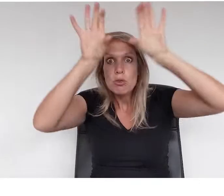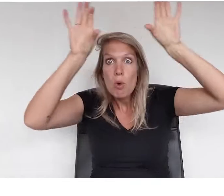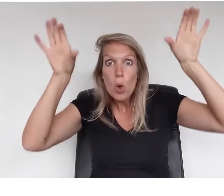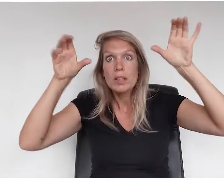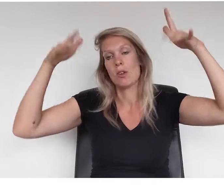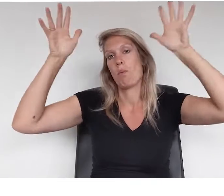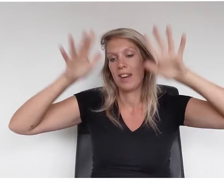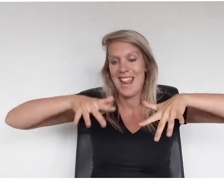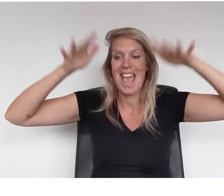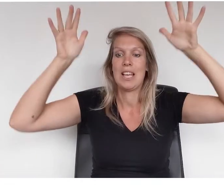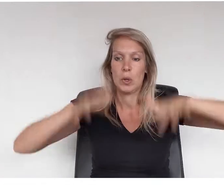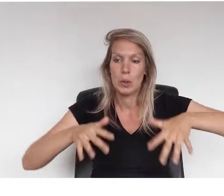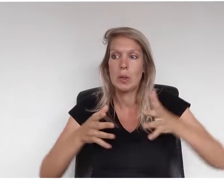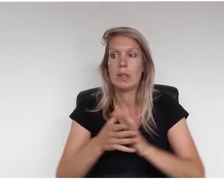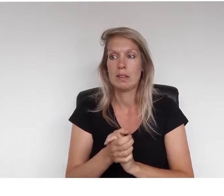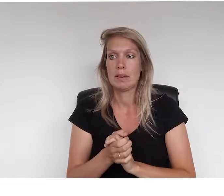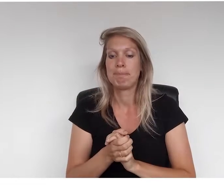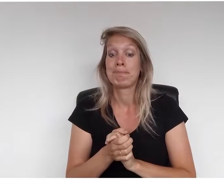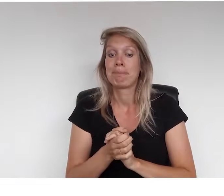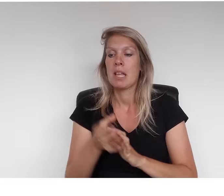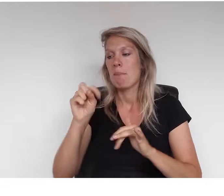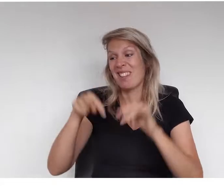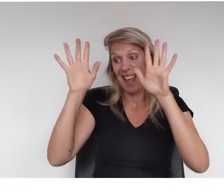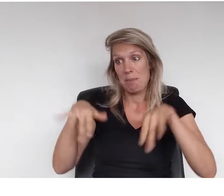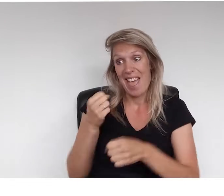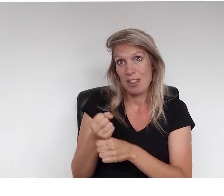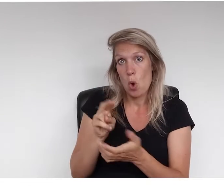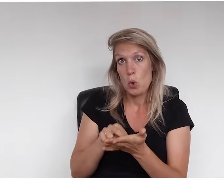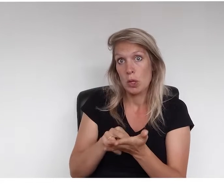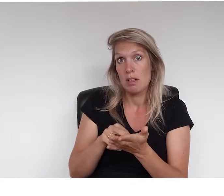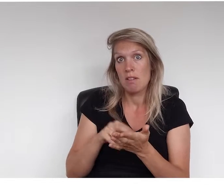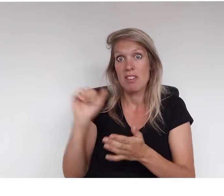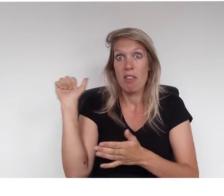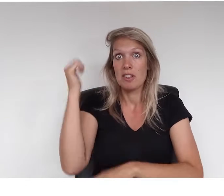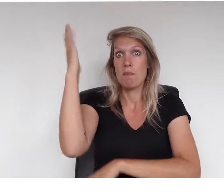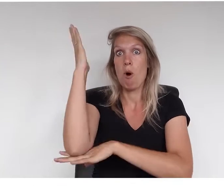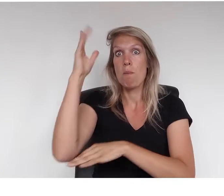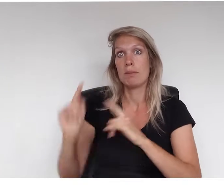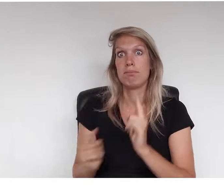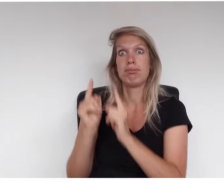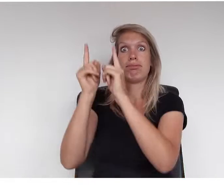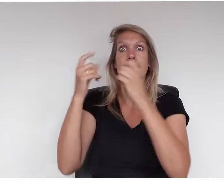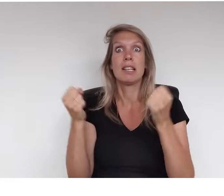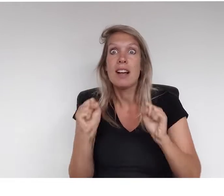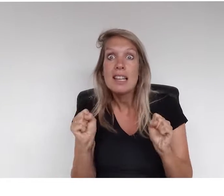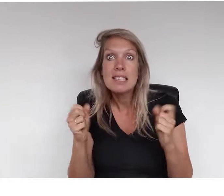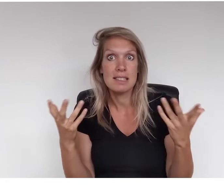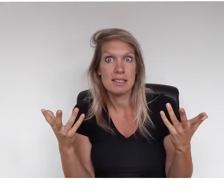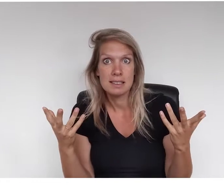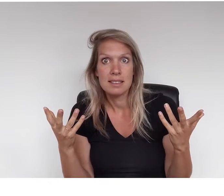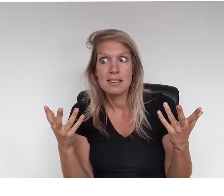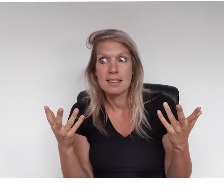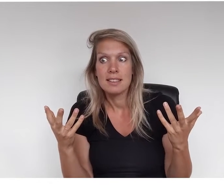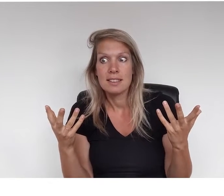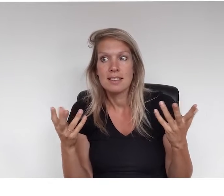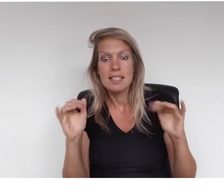natuurlijk regen. Ja. En die regen hebben we echt nodig hier, want anders hebben we deze grote kanjers van bomen natuurlijk helemaal niet. Dat is ook zo! Echt, hè? Ja, voor de bomen en de